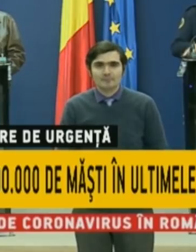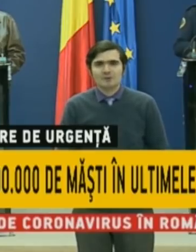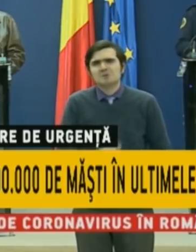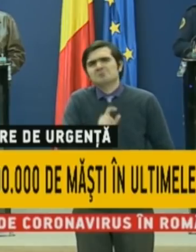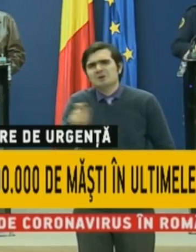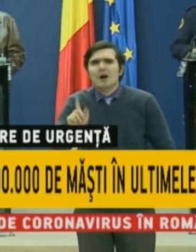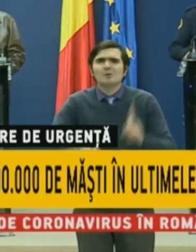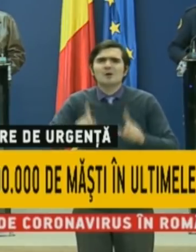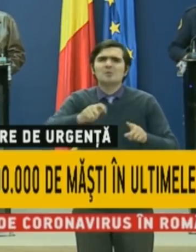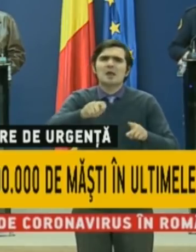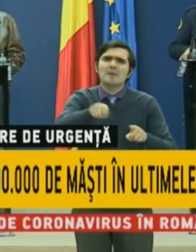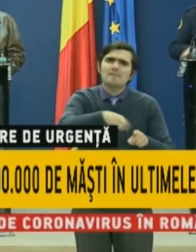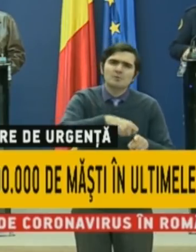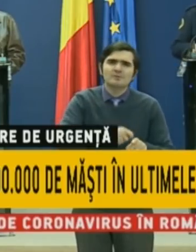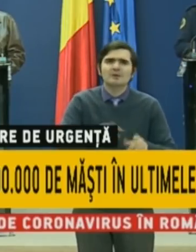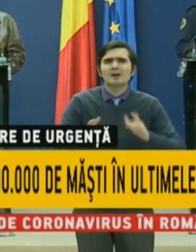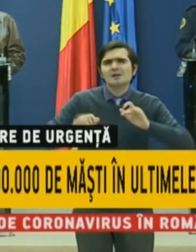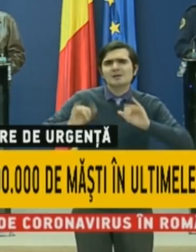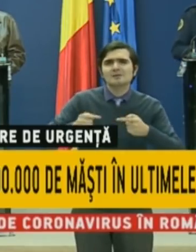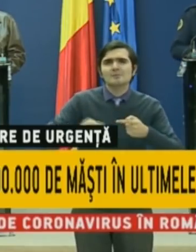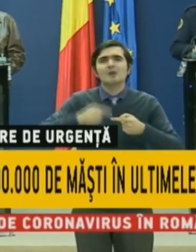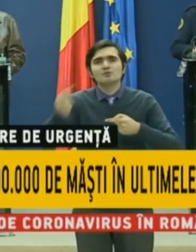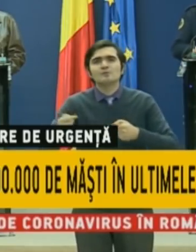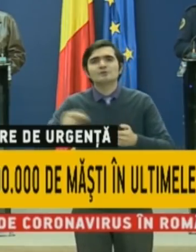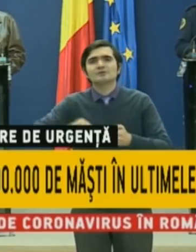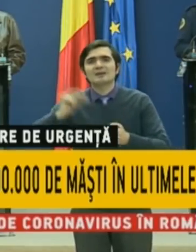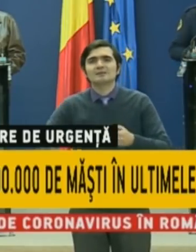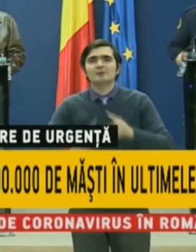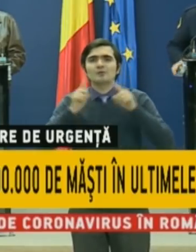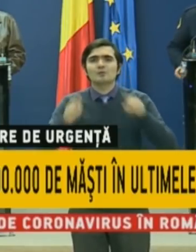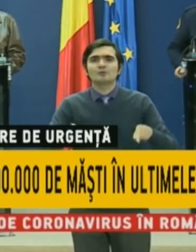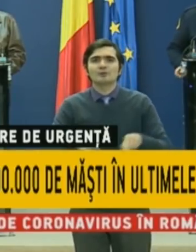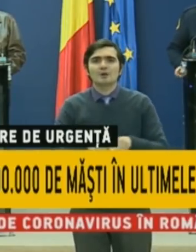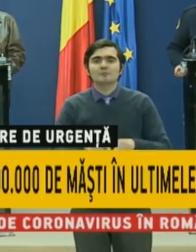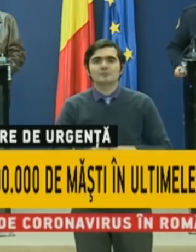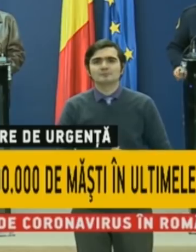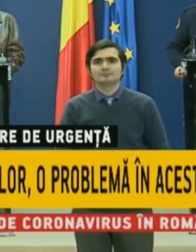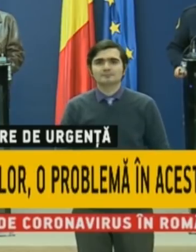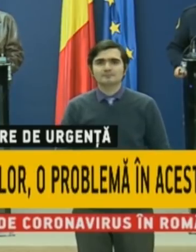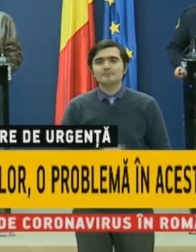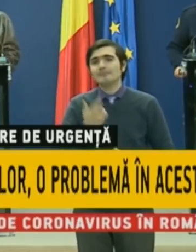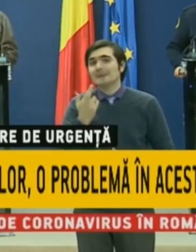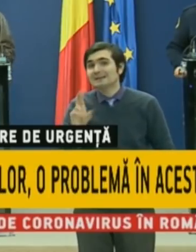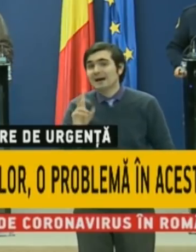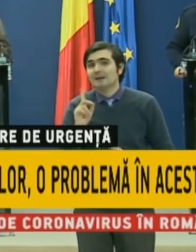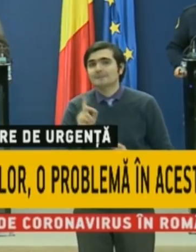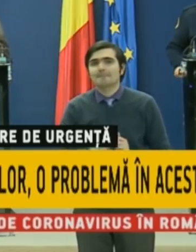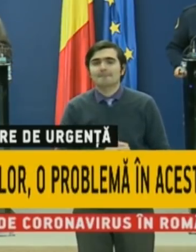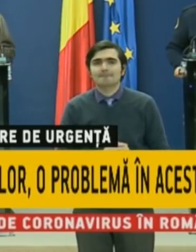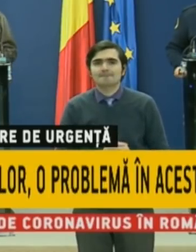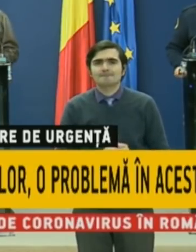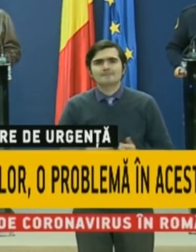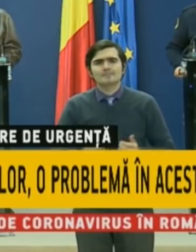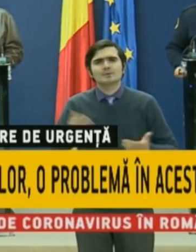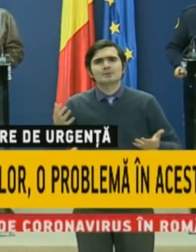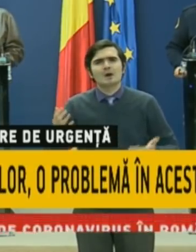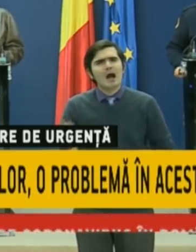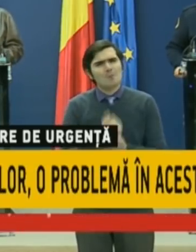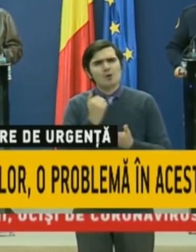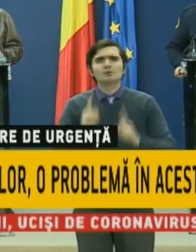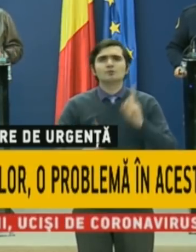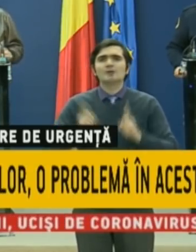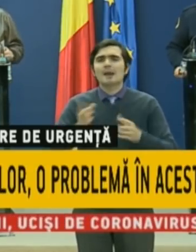din cauza unor modificări care au avut loc după ce a fost semnat contractul cu ceva perioadă. Dar am luat